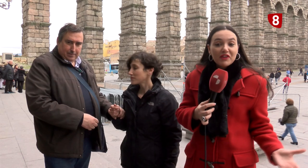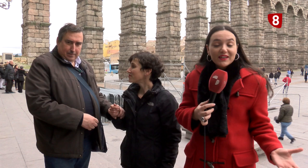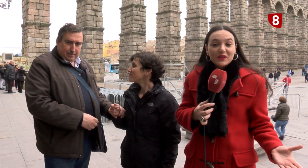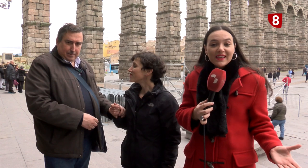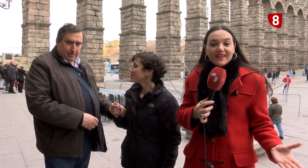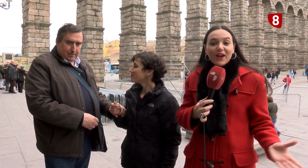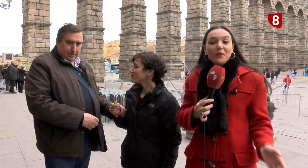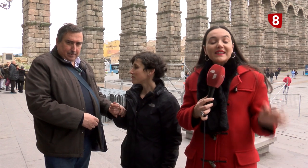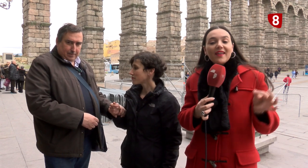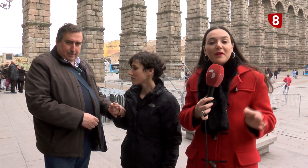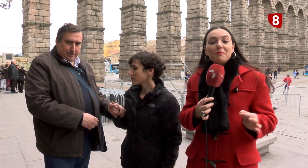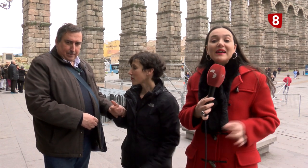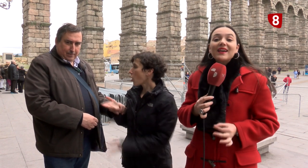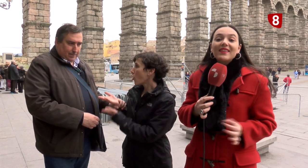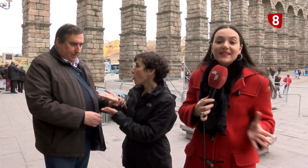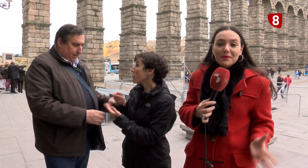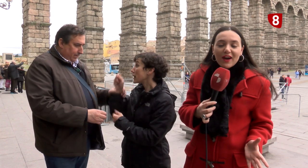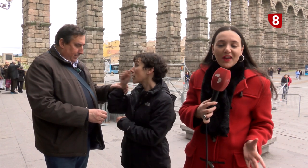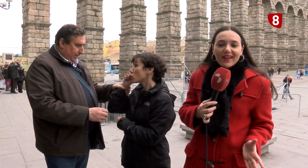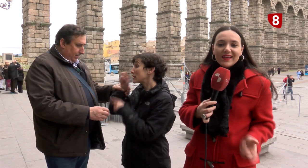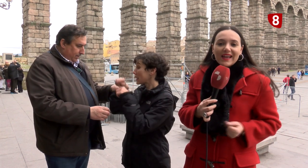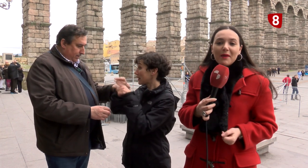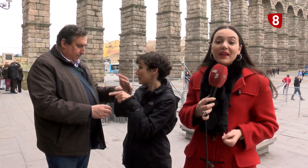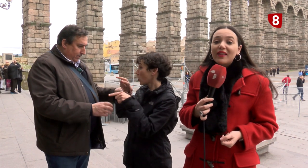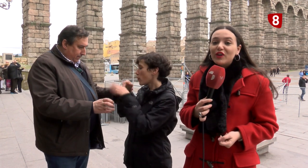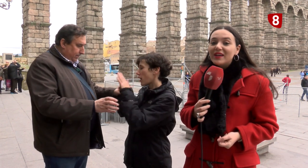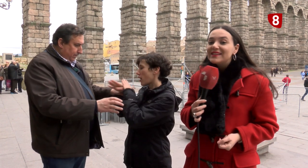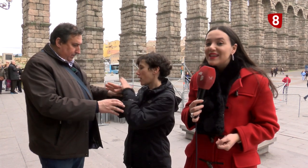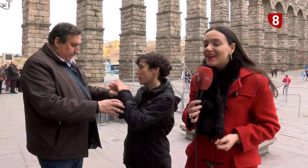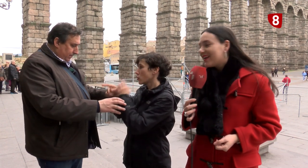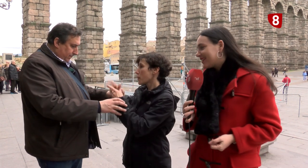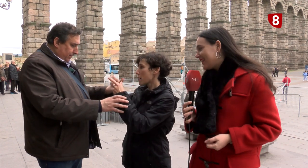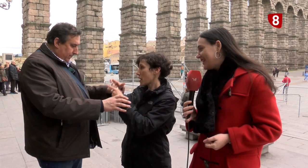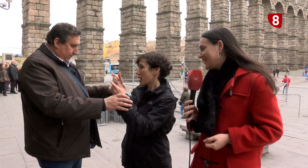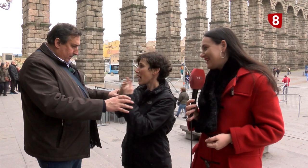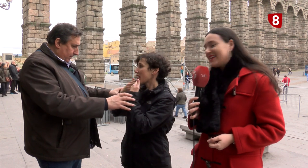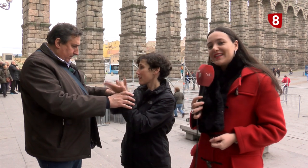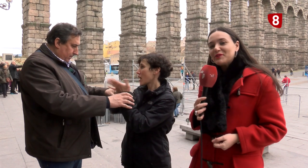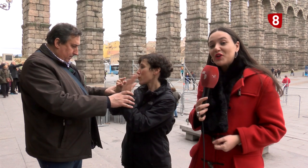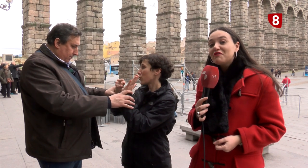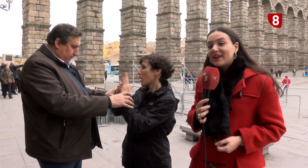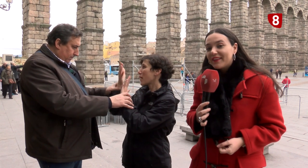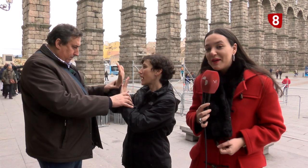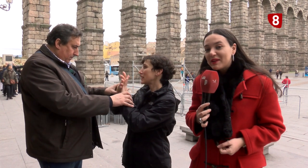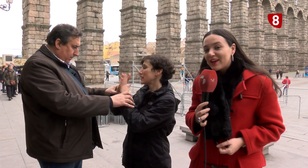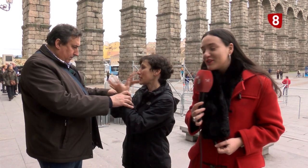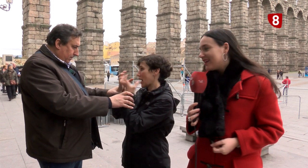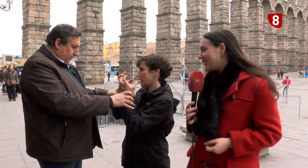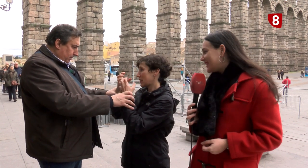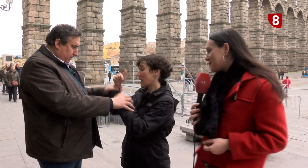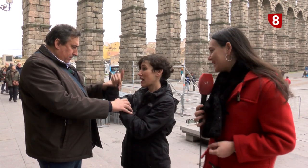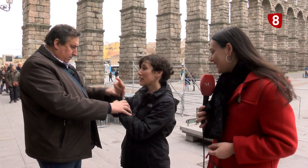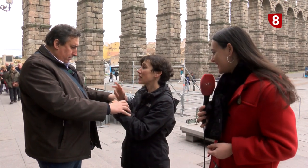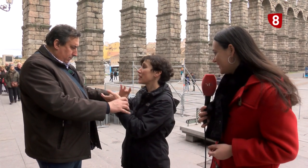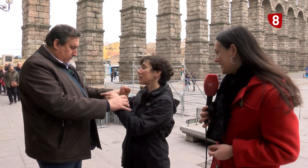la oferta turística de segovia es cada vez más accesible ahora gracias a la aplicación signar te estamos con fernando peñalosa